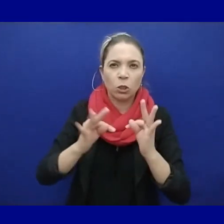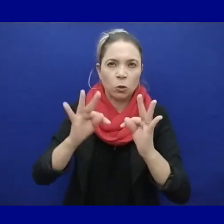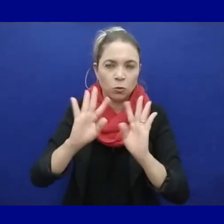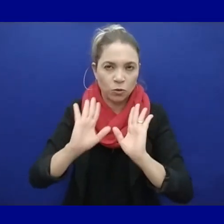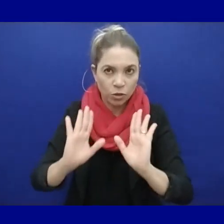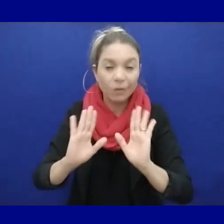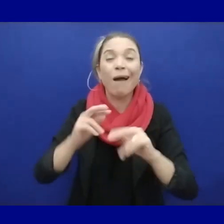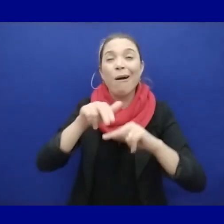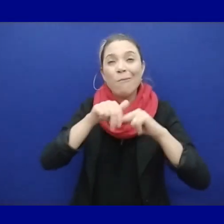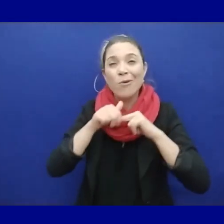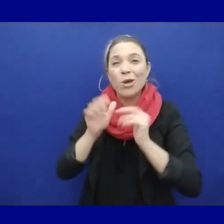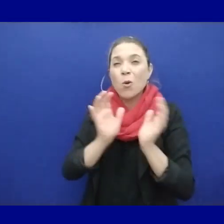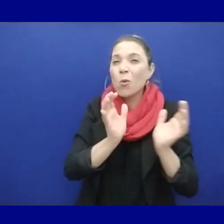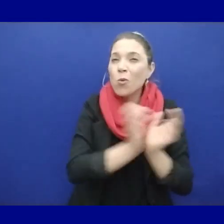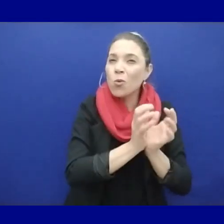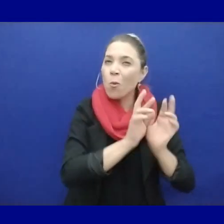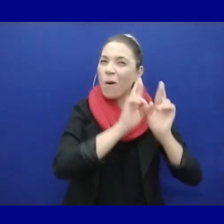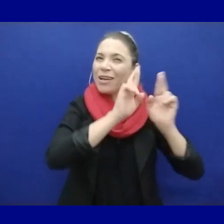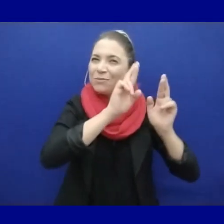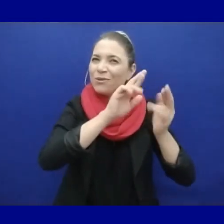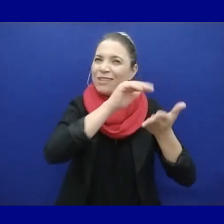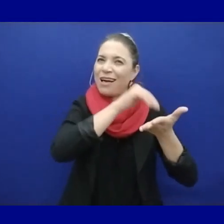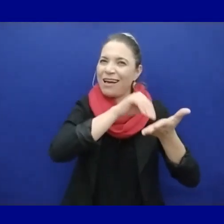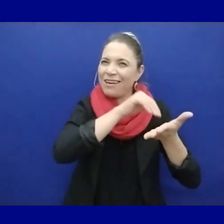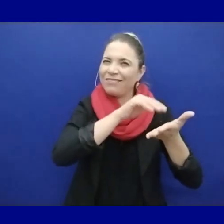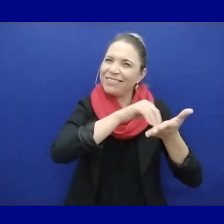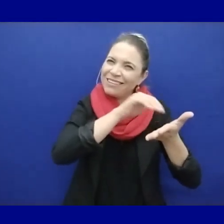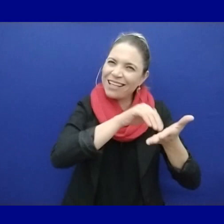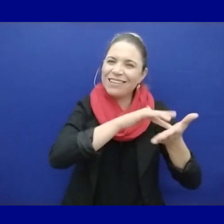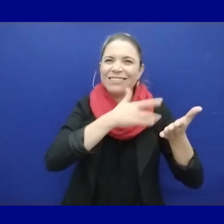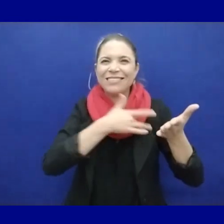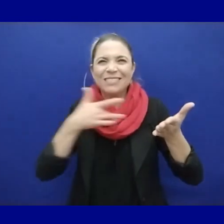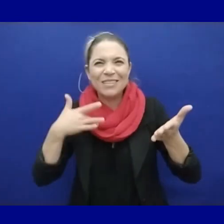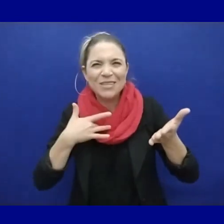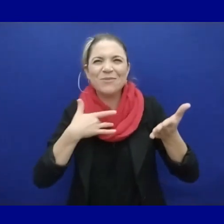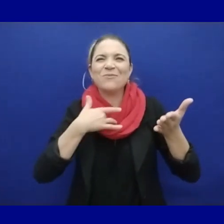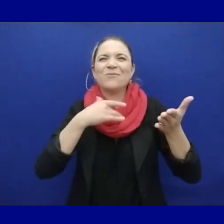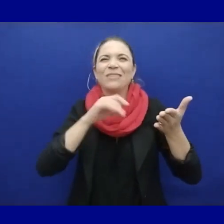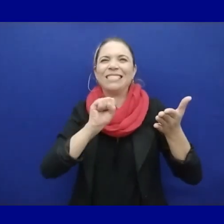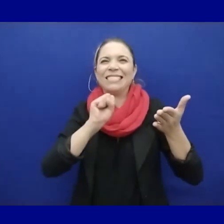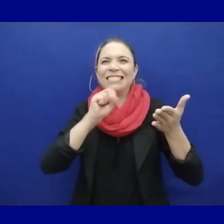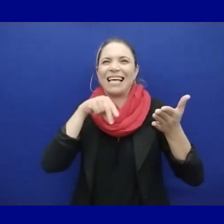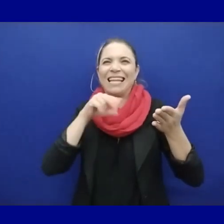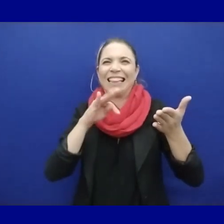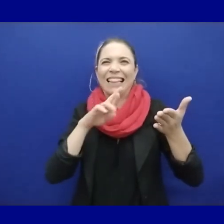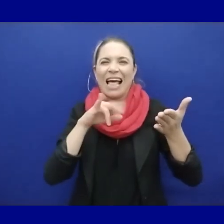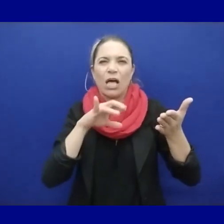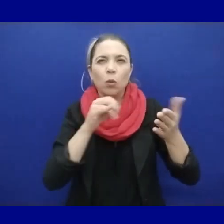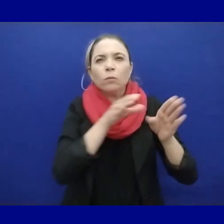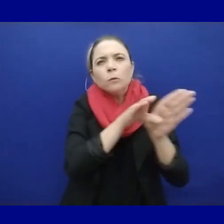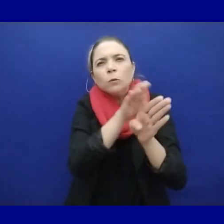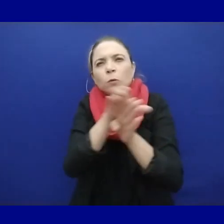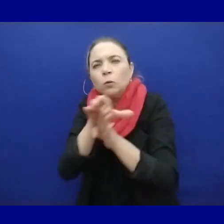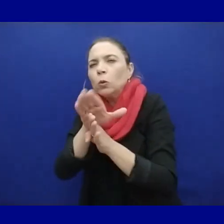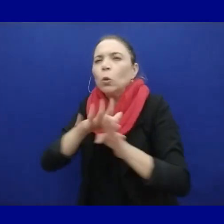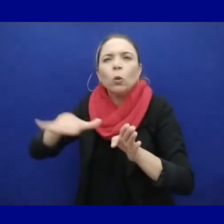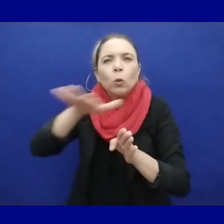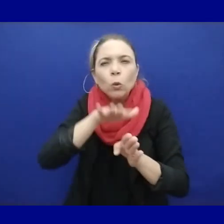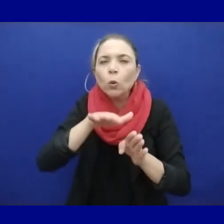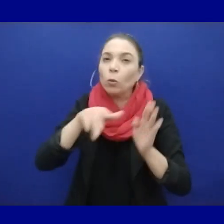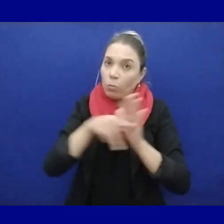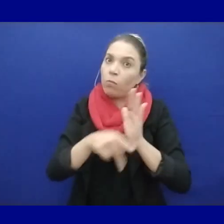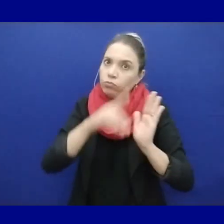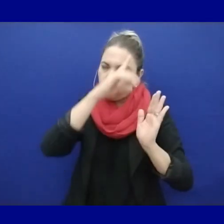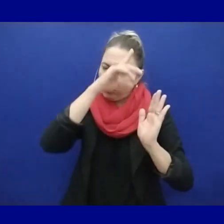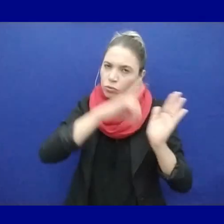as autoridades sanitárias do estado de Minas Gerais e do município de Divinópolis têm alertado a população